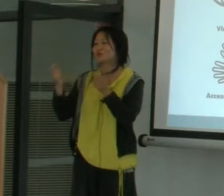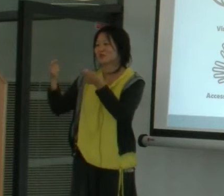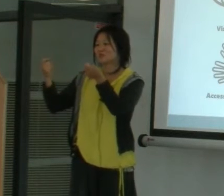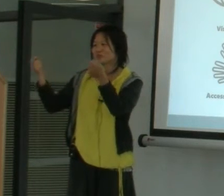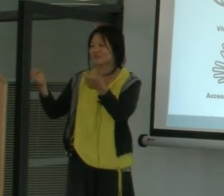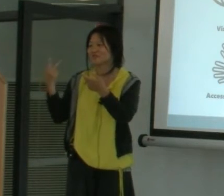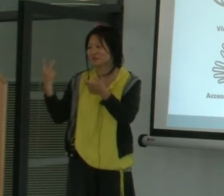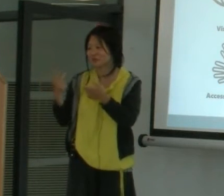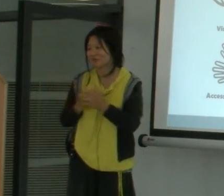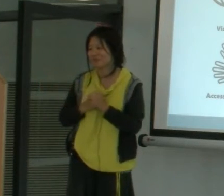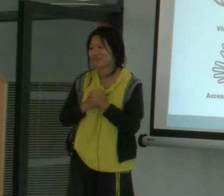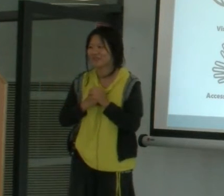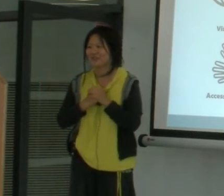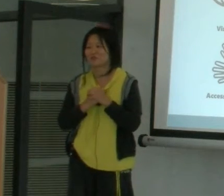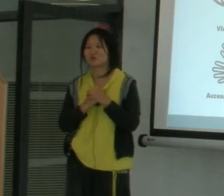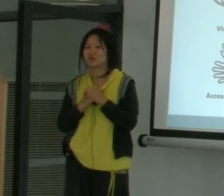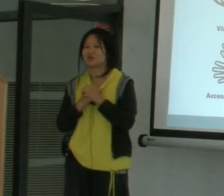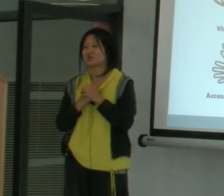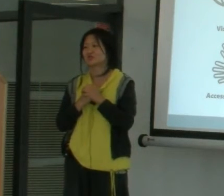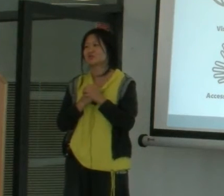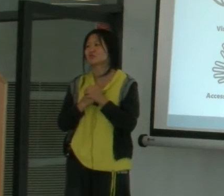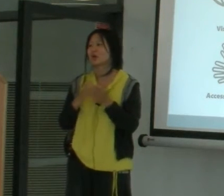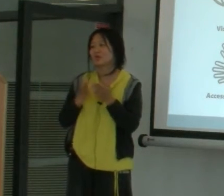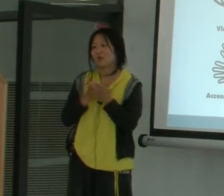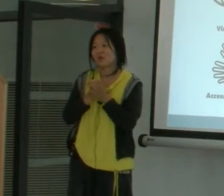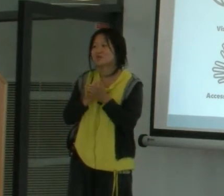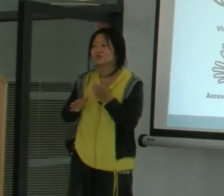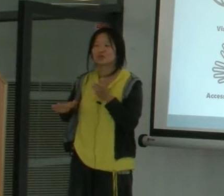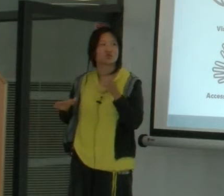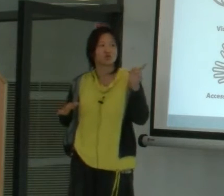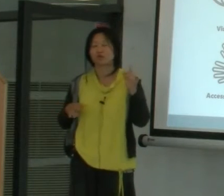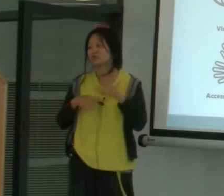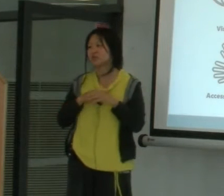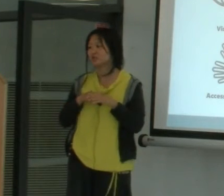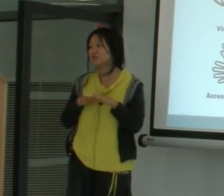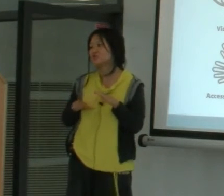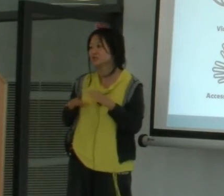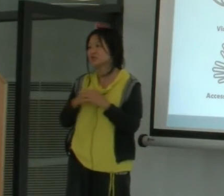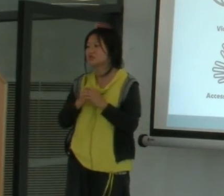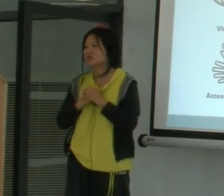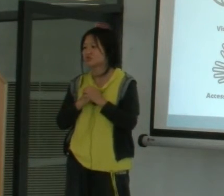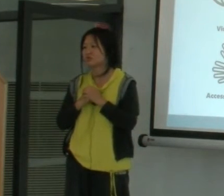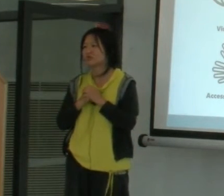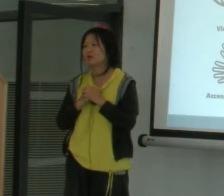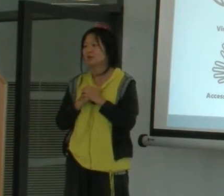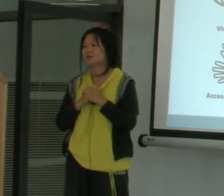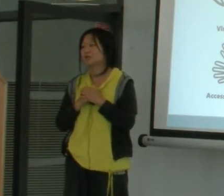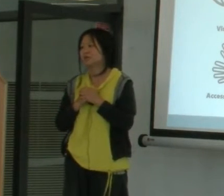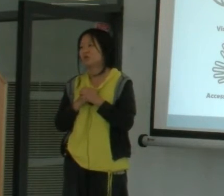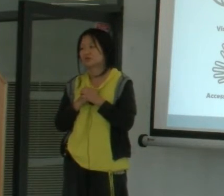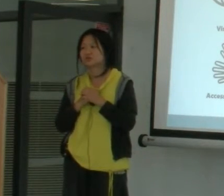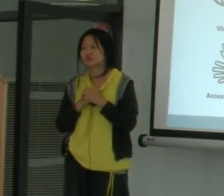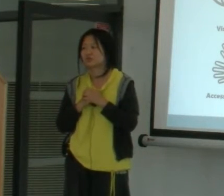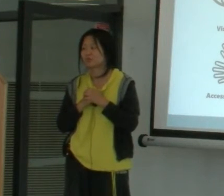sur l'éducation des entendants, en fait, que sur l'éducation des sourds. Mais après, bien sûr, ce projet, il vise aussi l'éducation